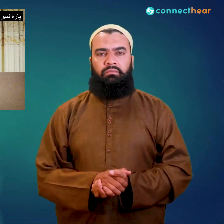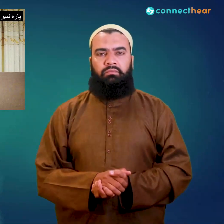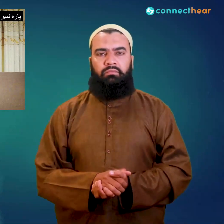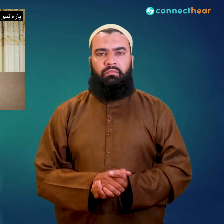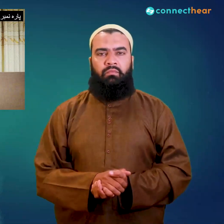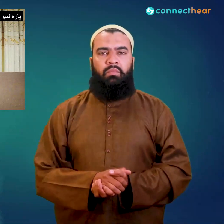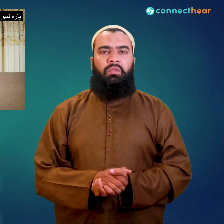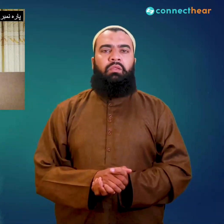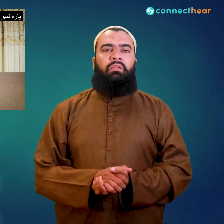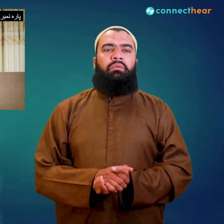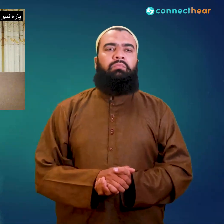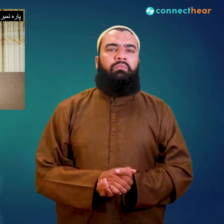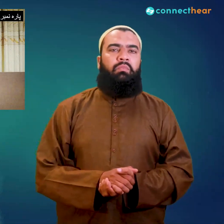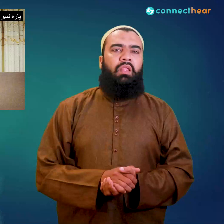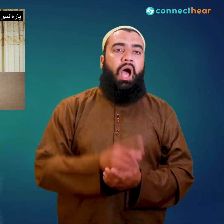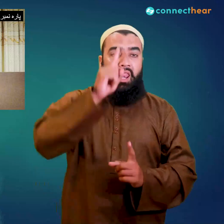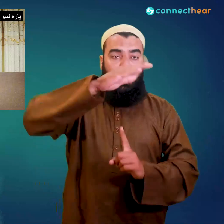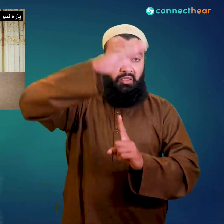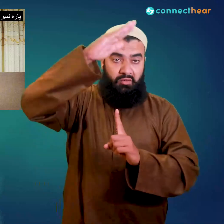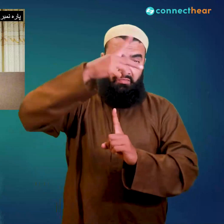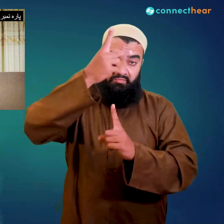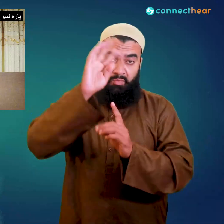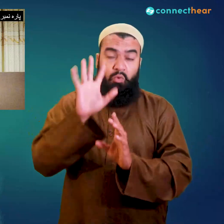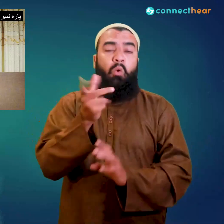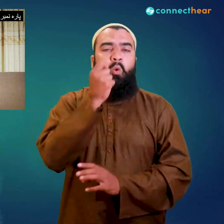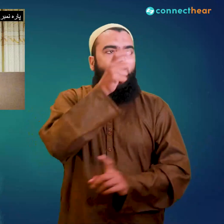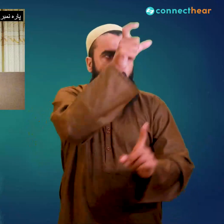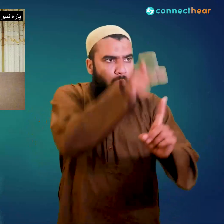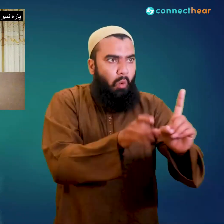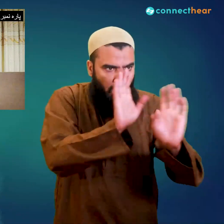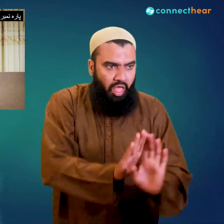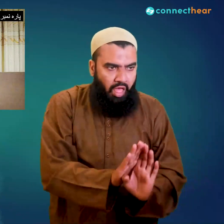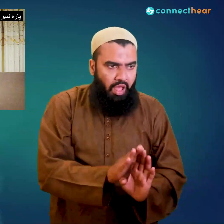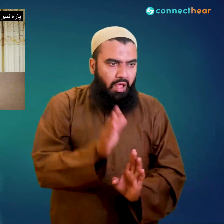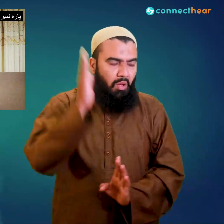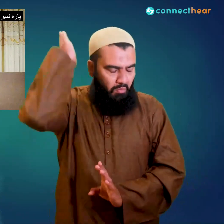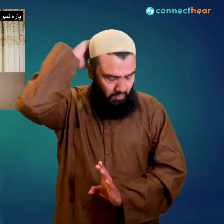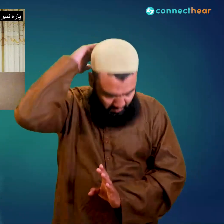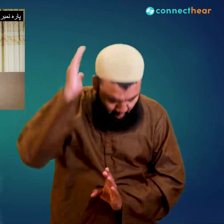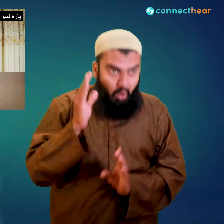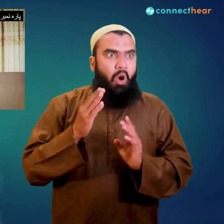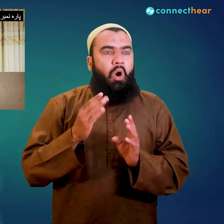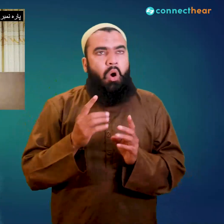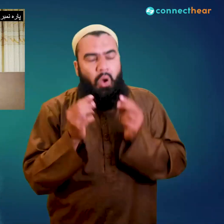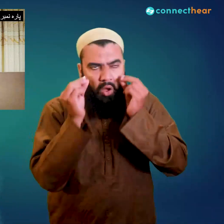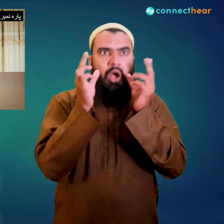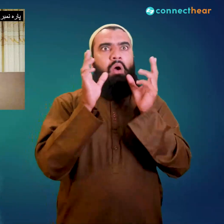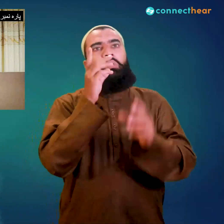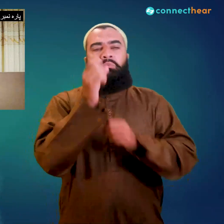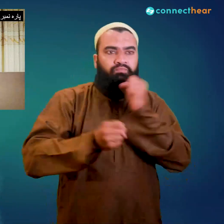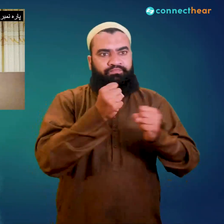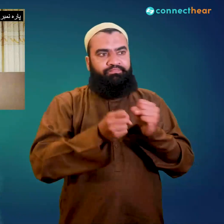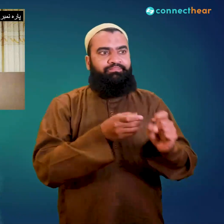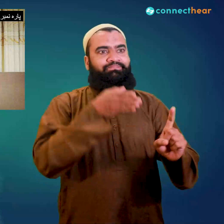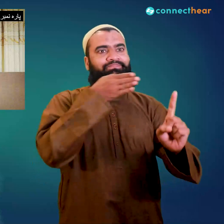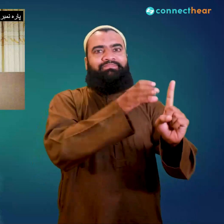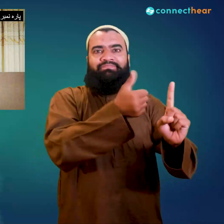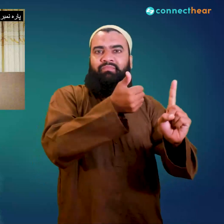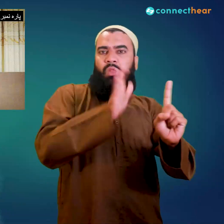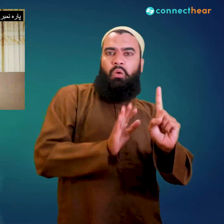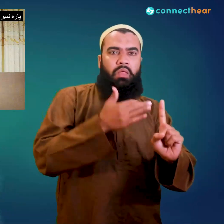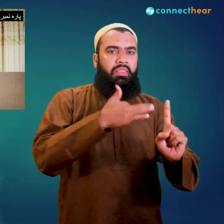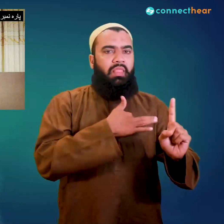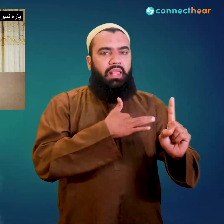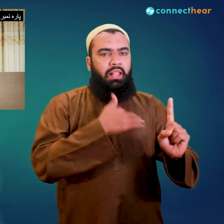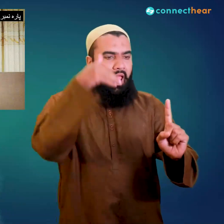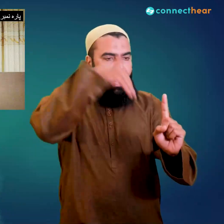جن کو اللہ کی طرف سے ہدایت مل جاتی ہے ان کے دل اللہ کے ذکر سے مطمئن ہو جاتے ہیں۔ اللہ ایمان کی